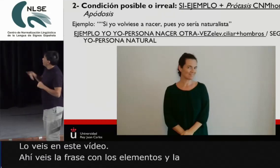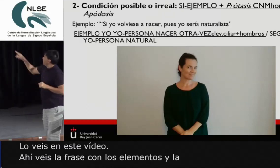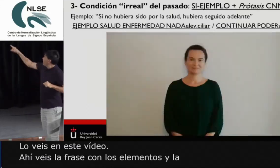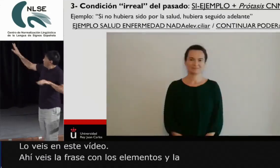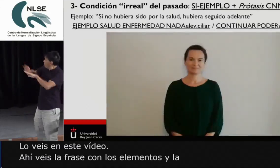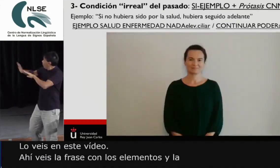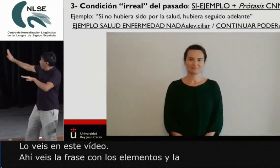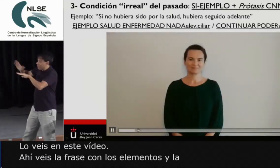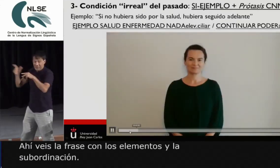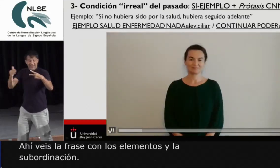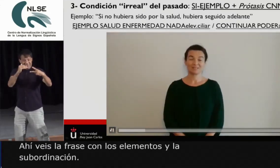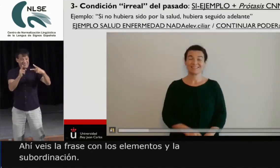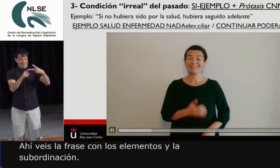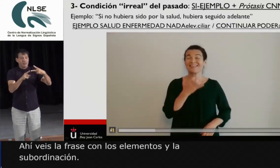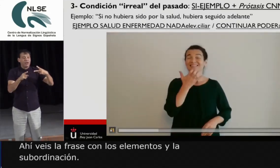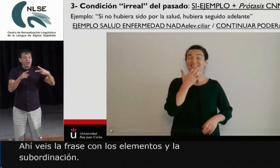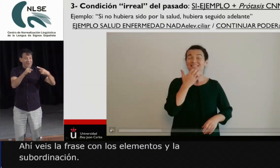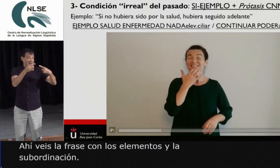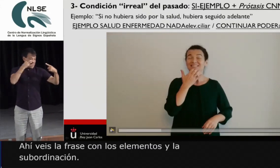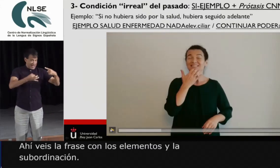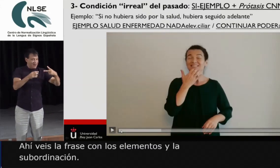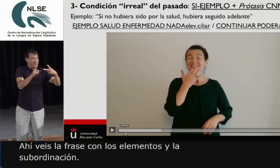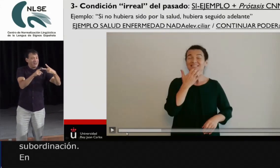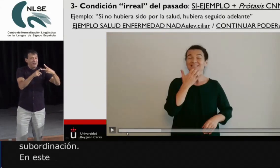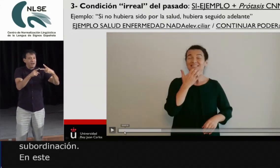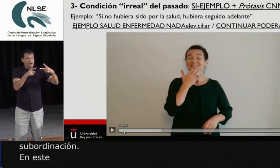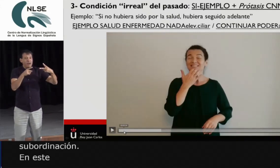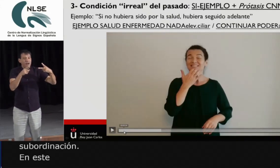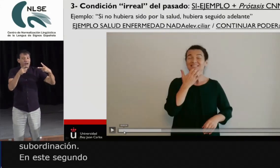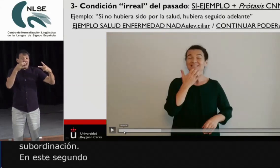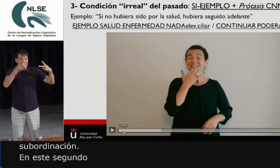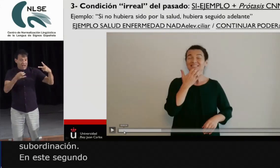Después os explicaremos esto. Disculpad, en este segundo ejemplo